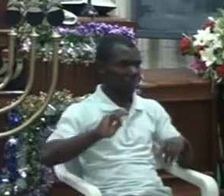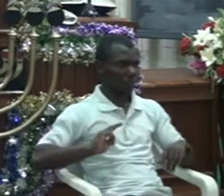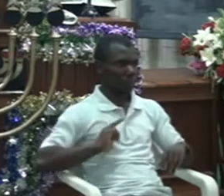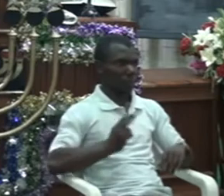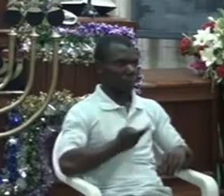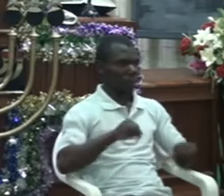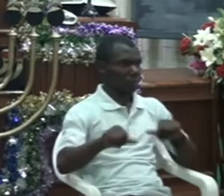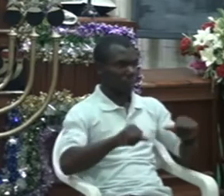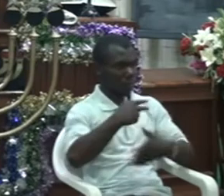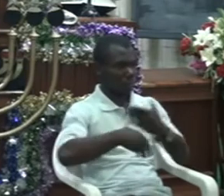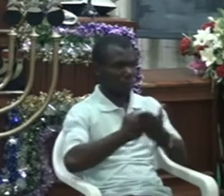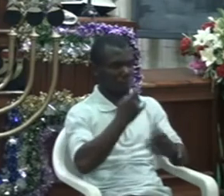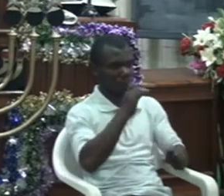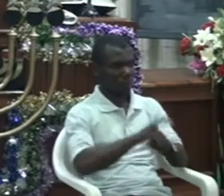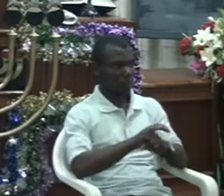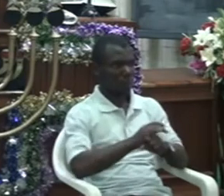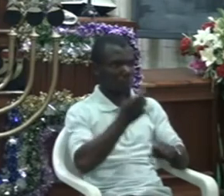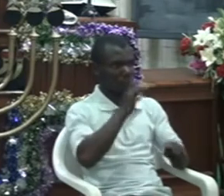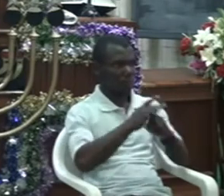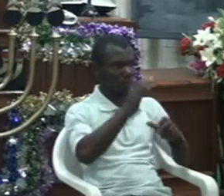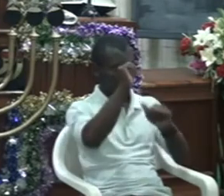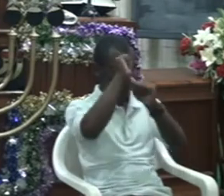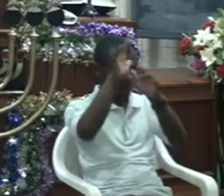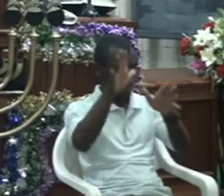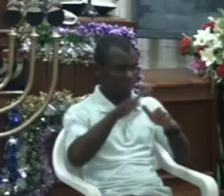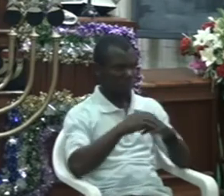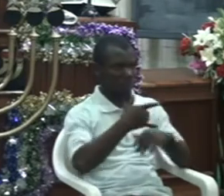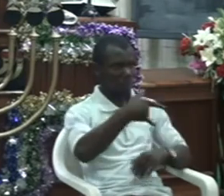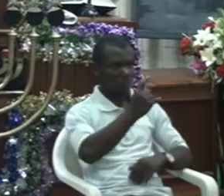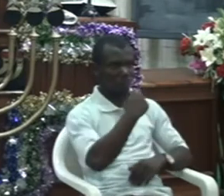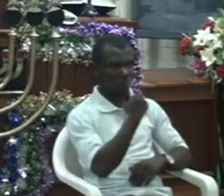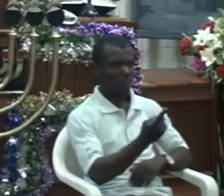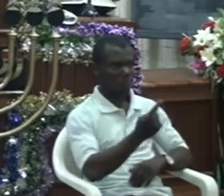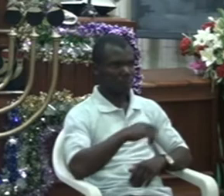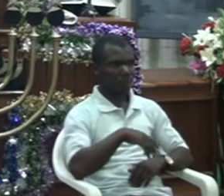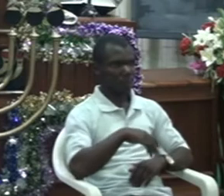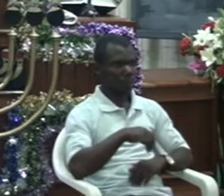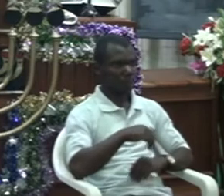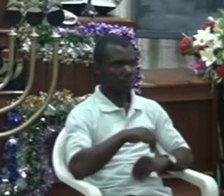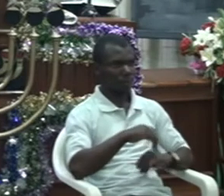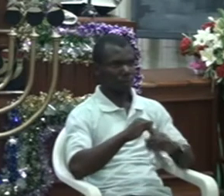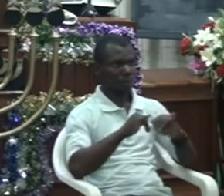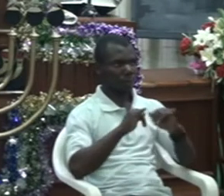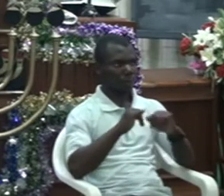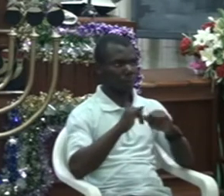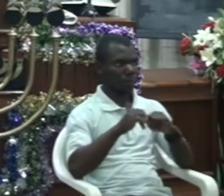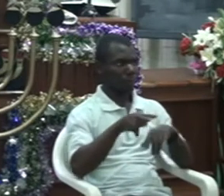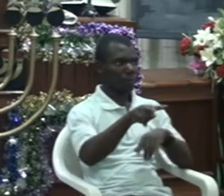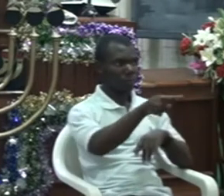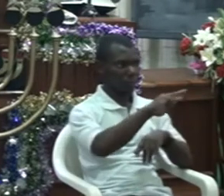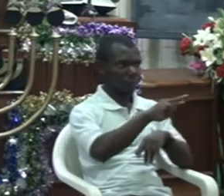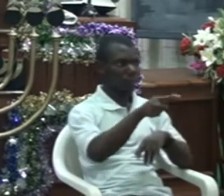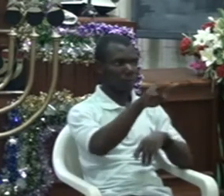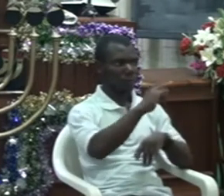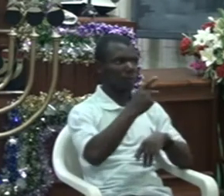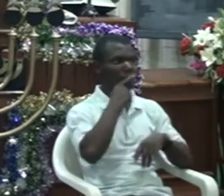Pour accomplir pour nous la promesse du Père. Il dit, si